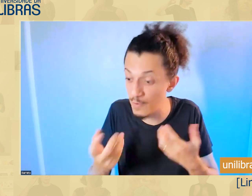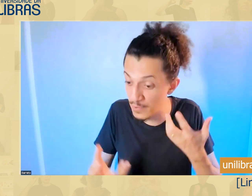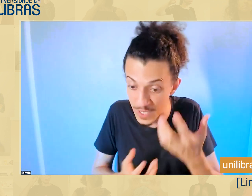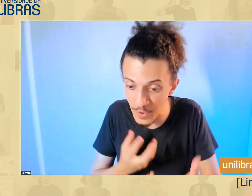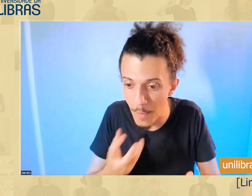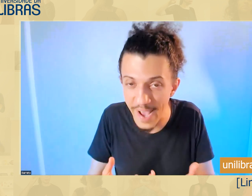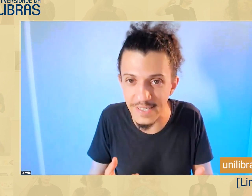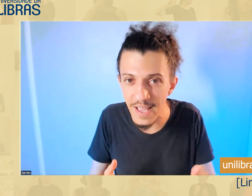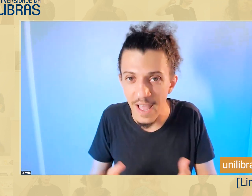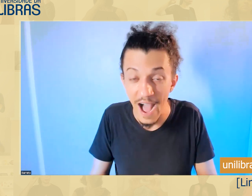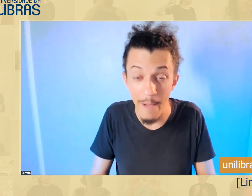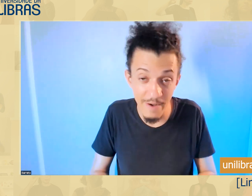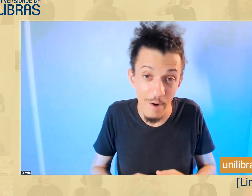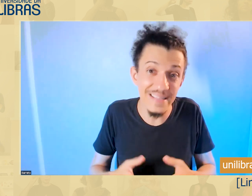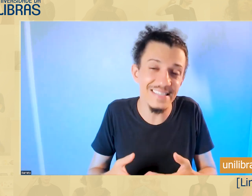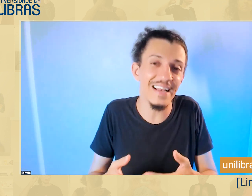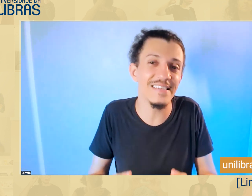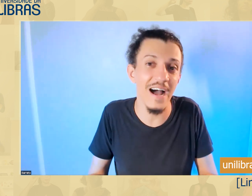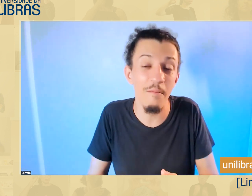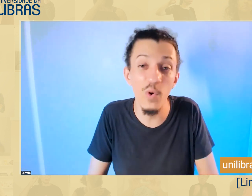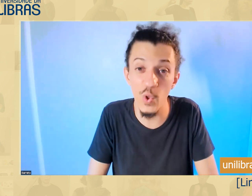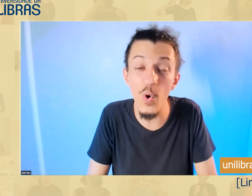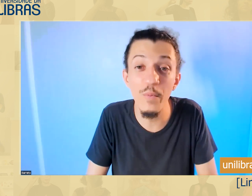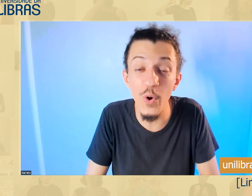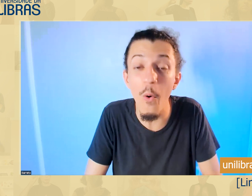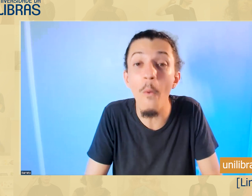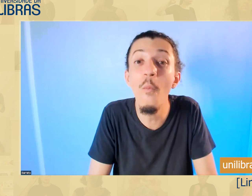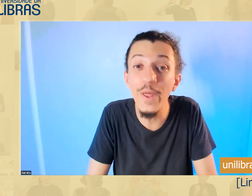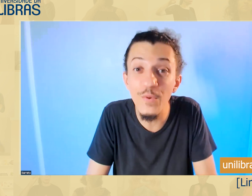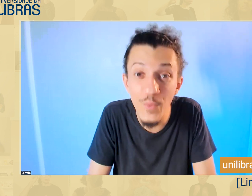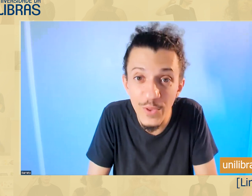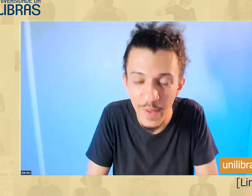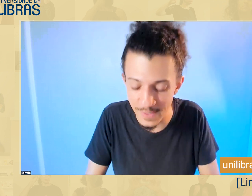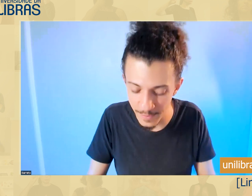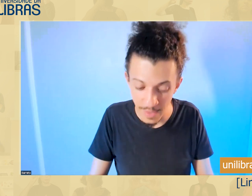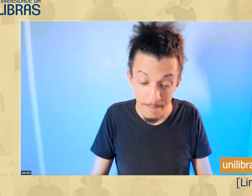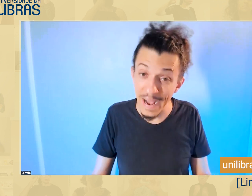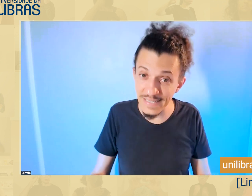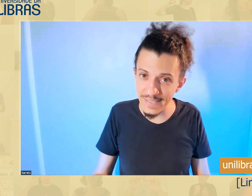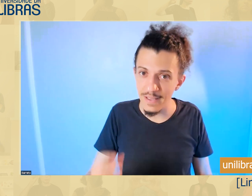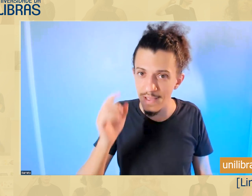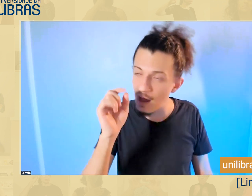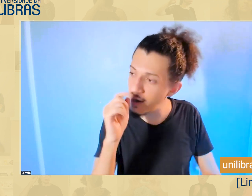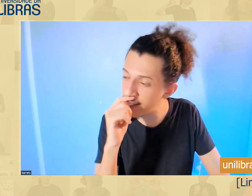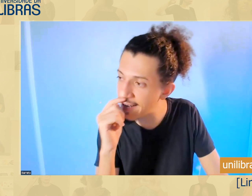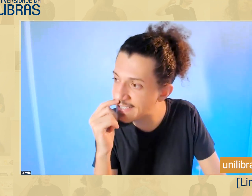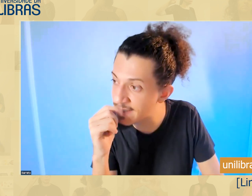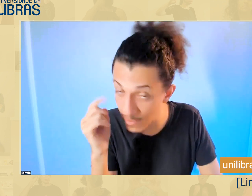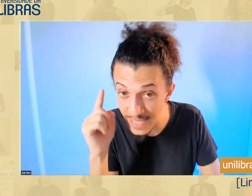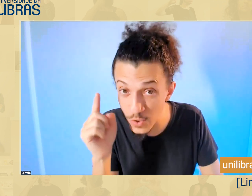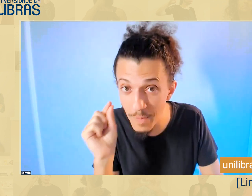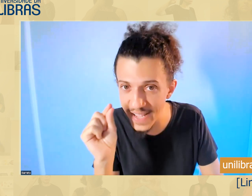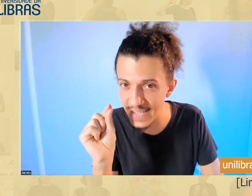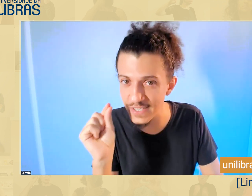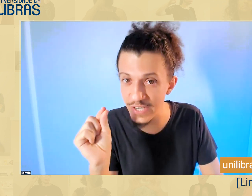e eu fui buscando mais, a minha forma de sinalizar mudou e mudou muito, muito mesmo. Mas olha que interessante,